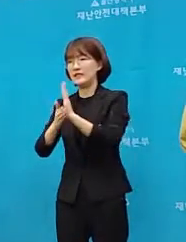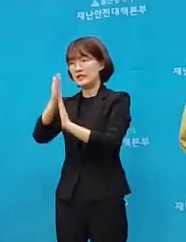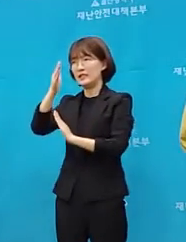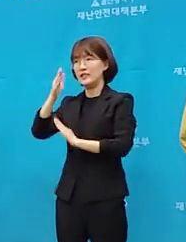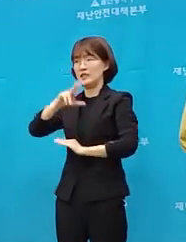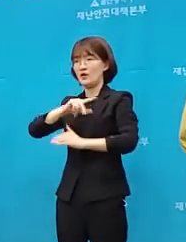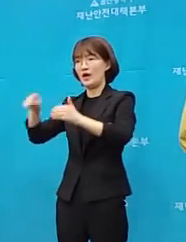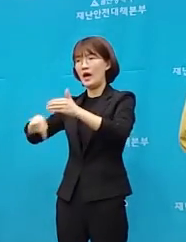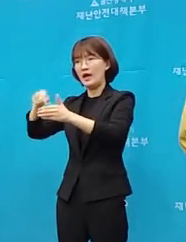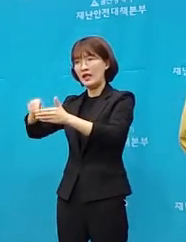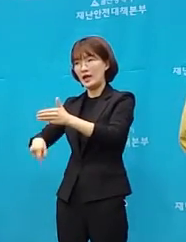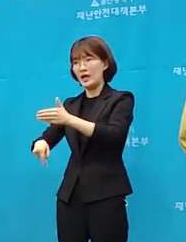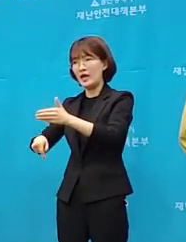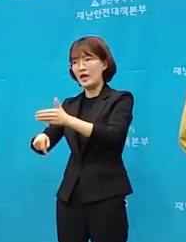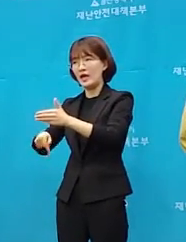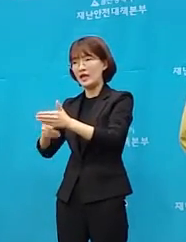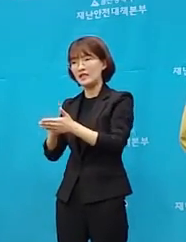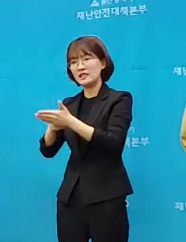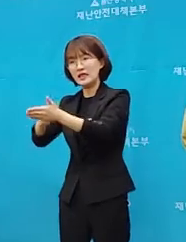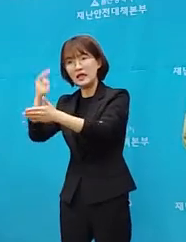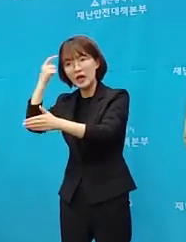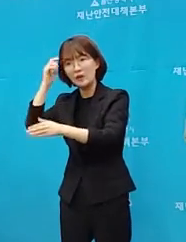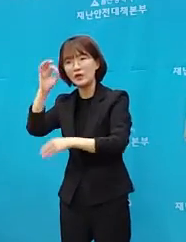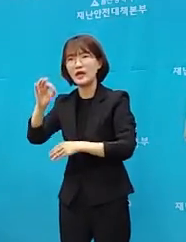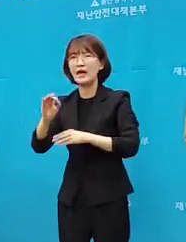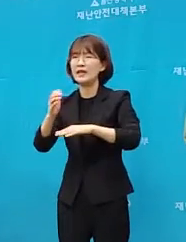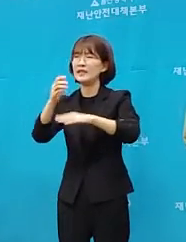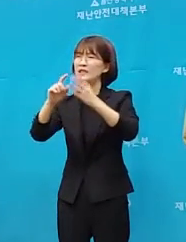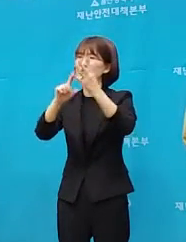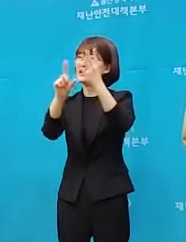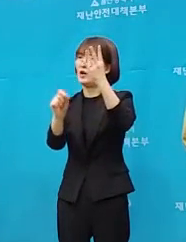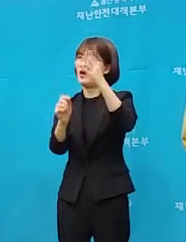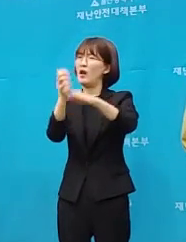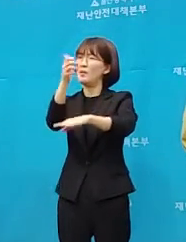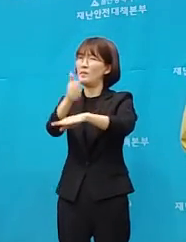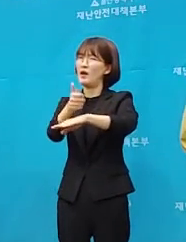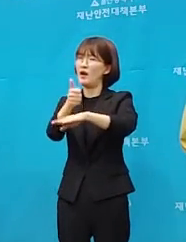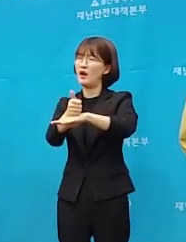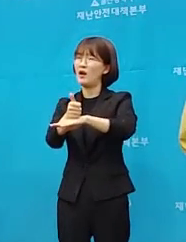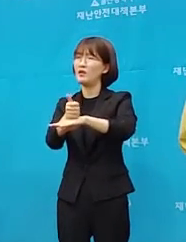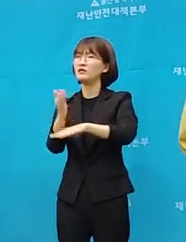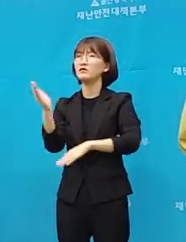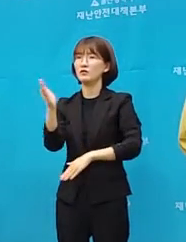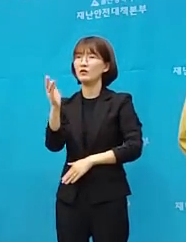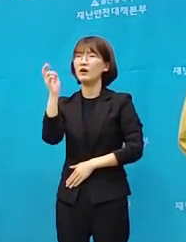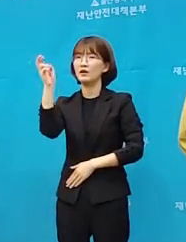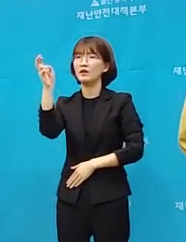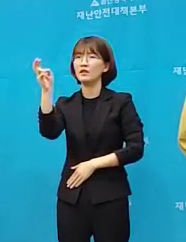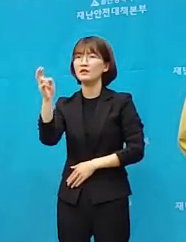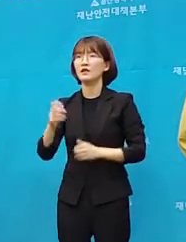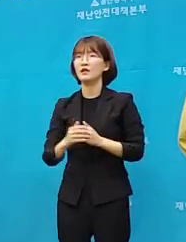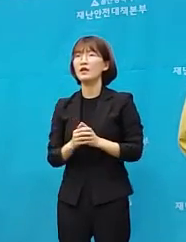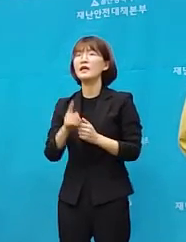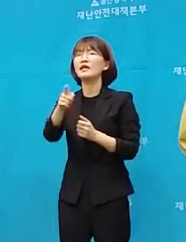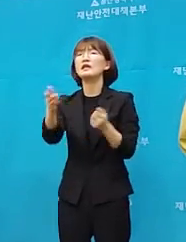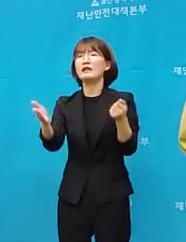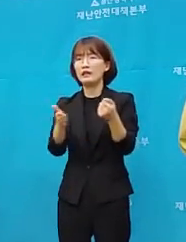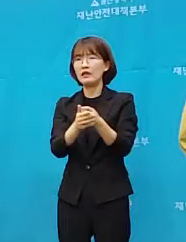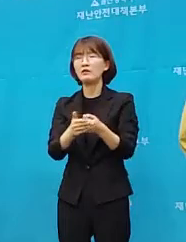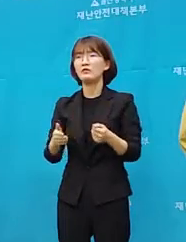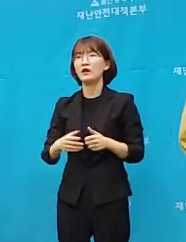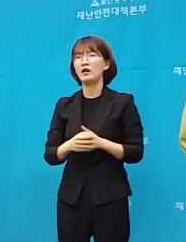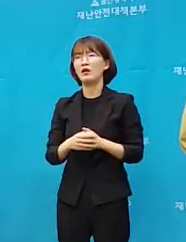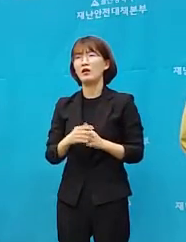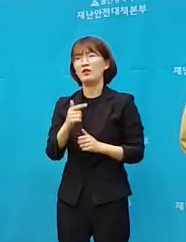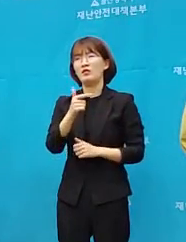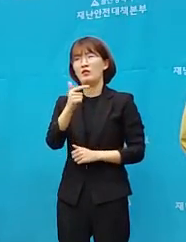반영해서 이렇게 제출하려고 보니, 4월 말이 될 것이 예상됐습니다. 그래서